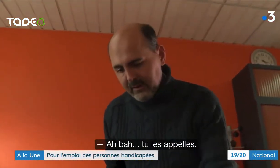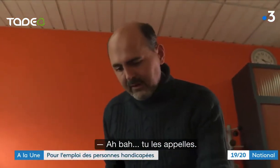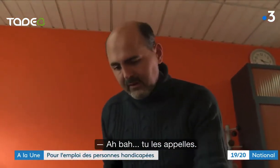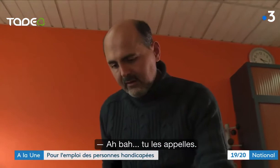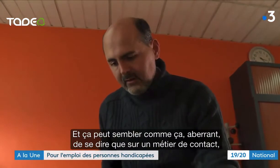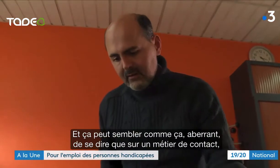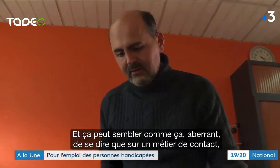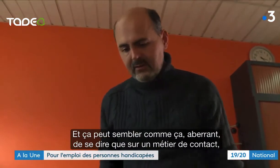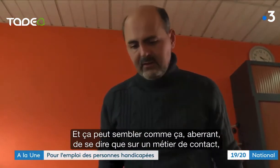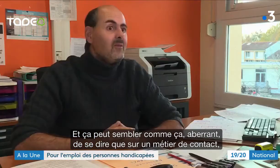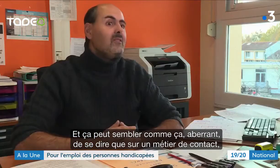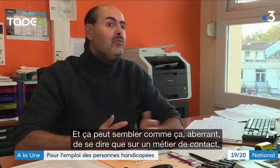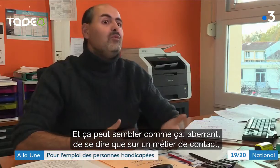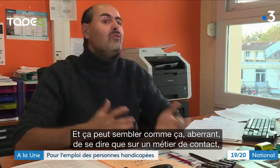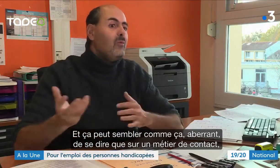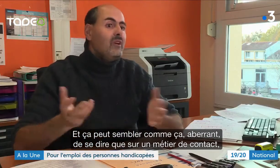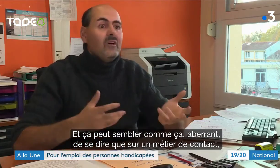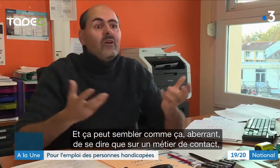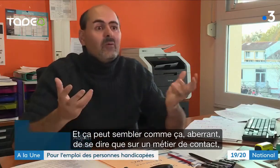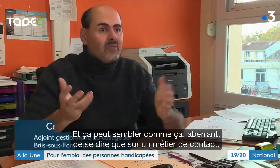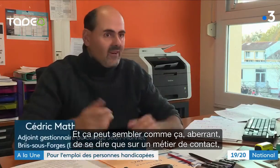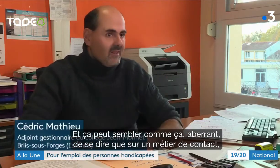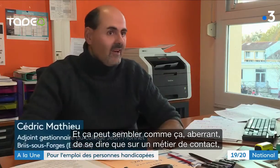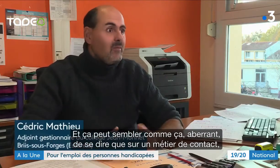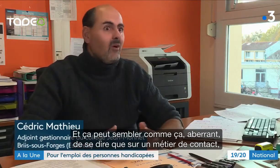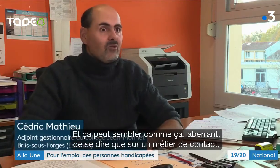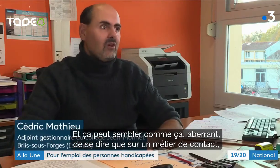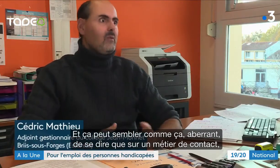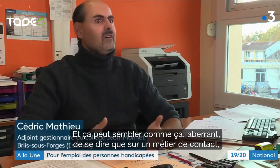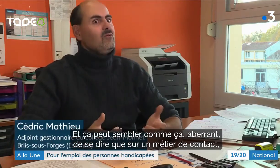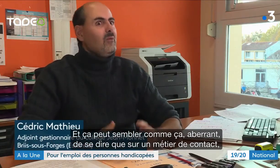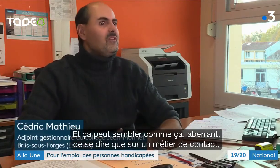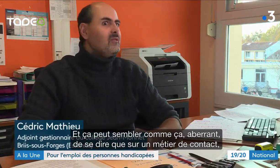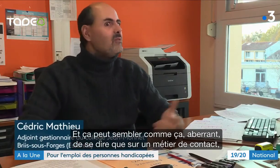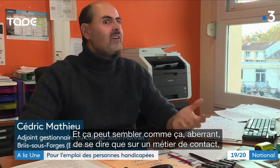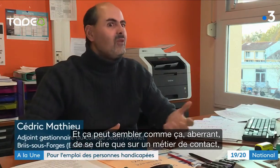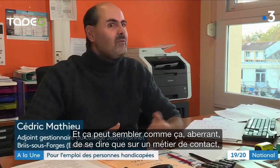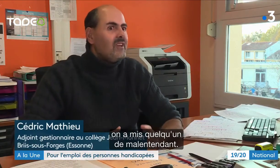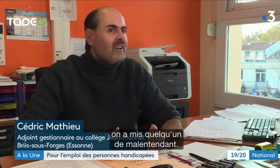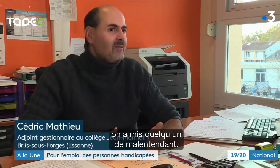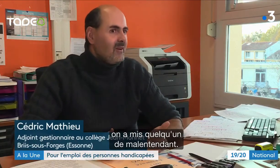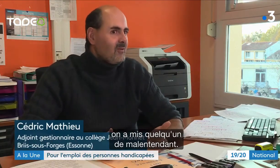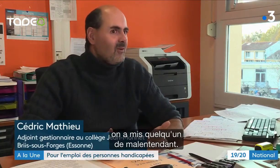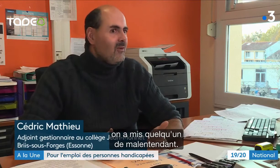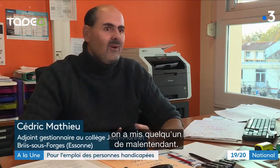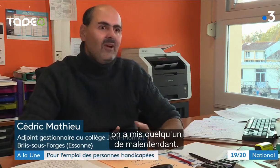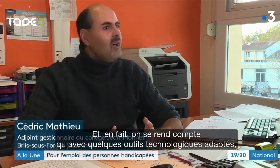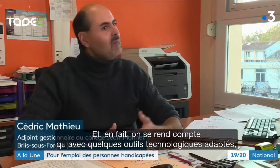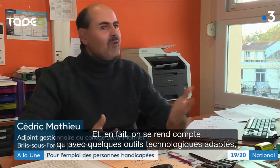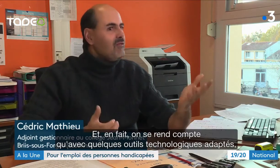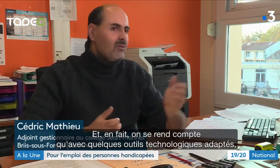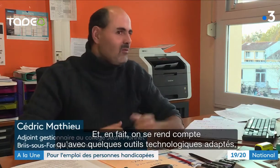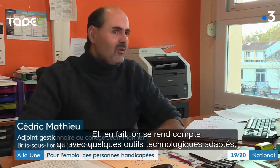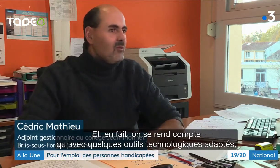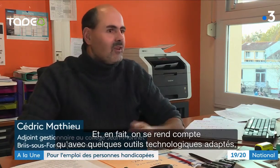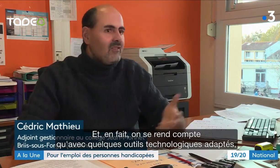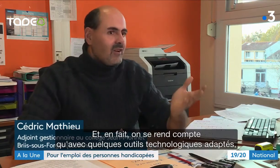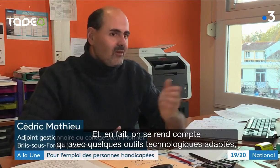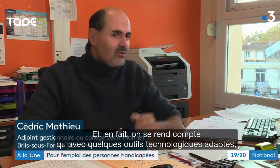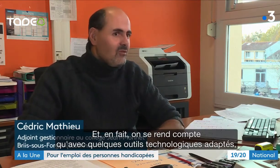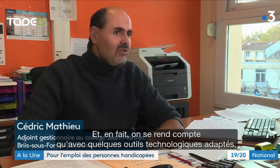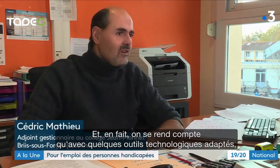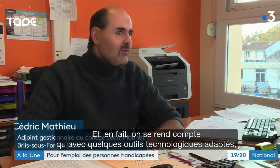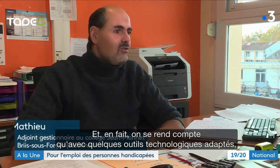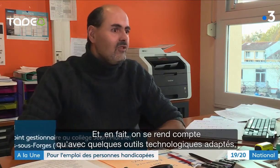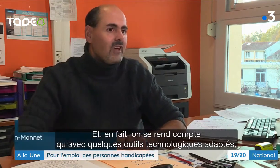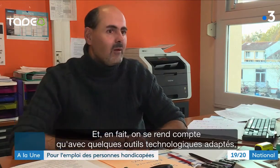les appelles. Ça peut sembler comme ça aberrant de se dire sur un métier de contact, on a mis quelqu'un de malentendant. Mais en fait, on se rend compte qu'avec